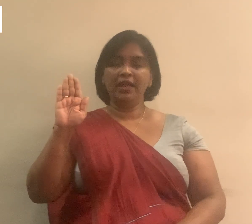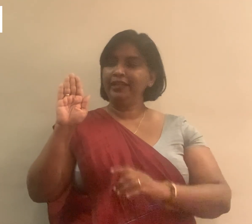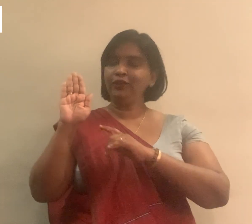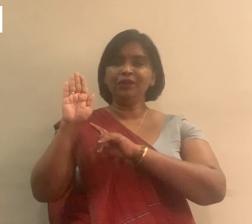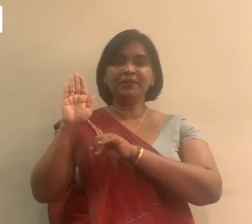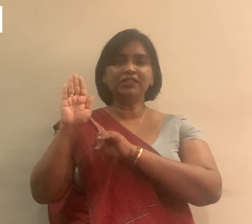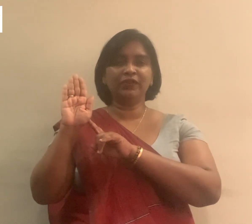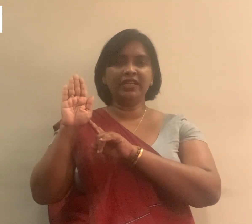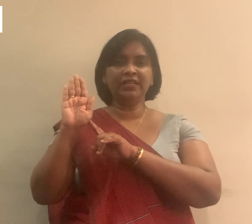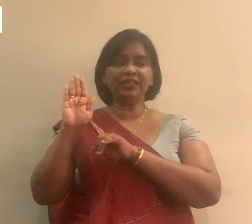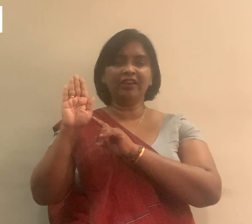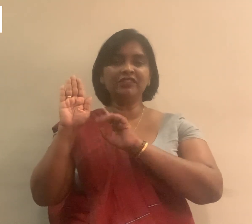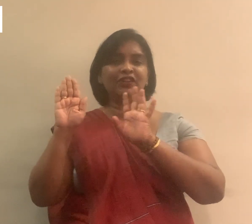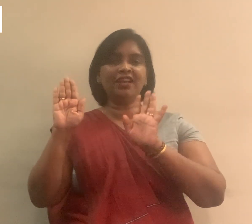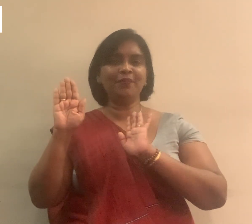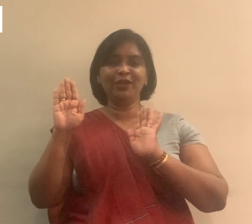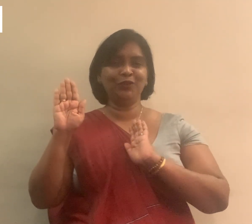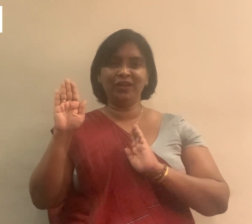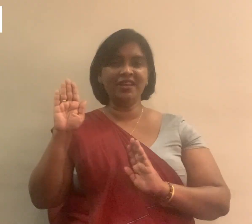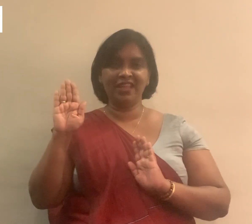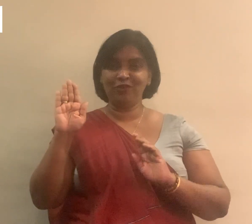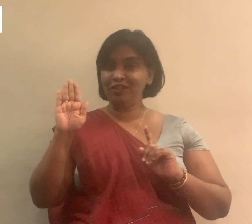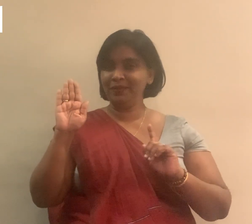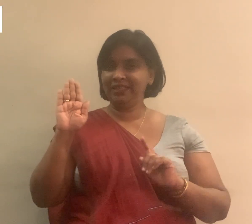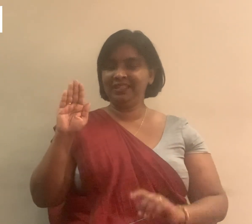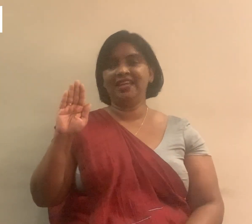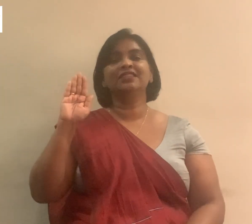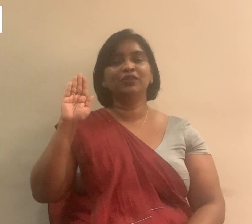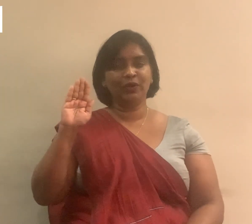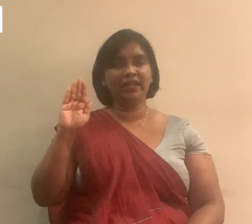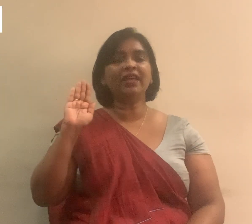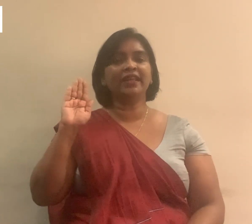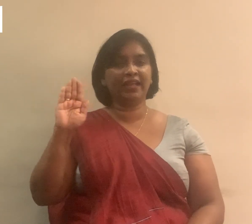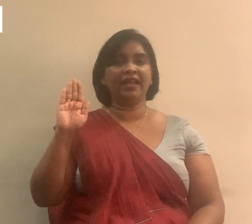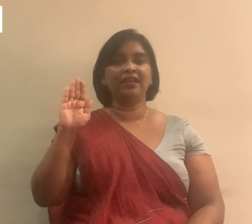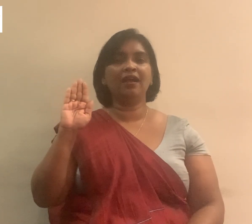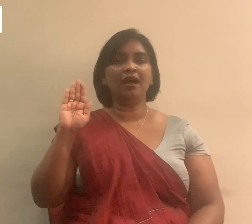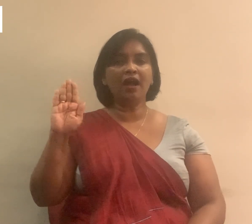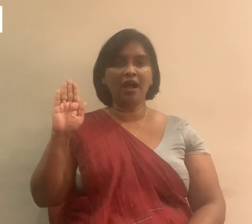එතකොට මේ ස්වරේට තව ස්වරයක් අපි එකතු කරන්නේ. හොඳට මතක තියාගන්න. ස්වරේ නම් එකයි.